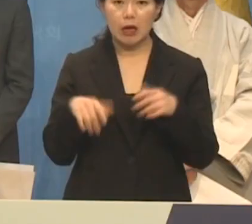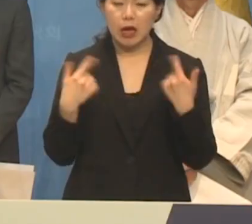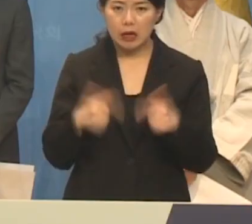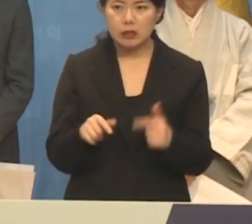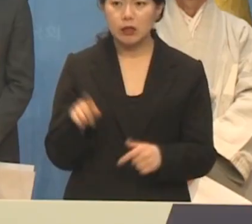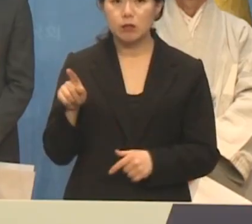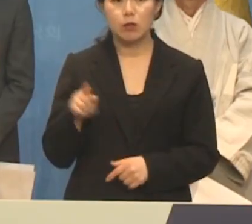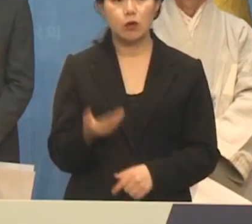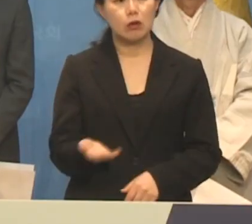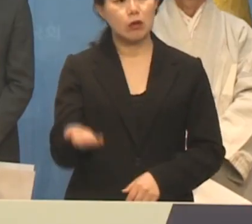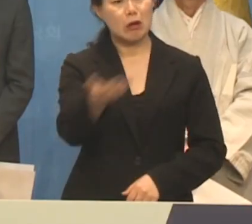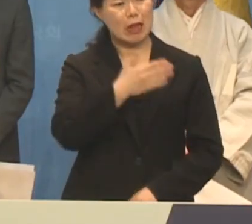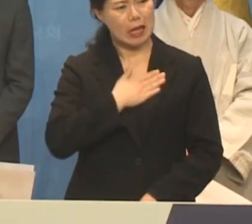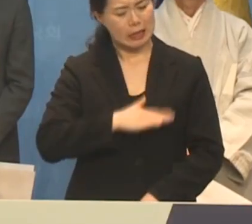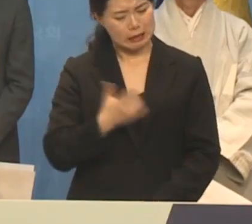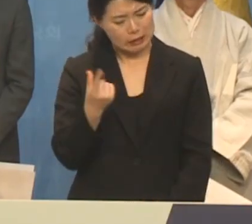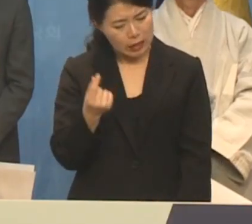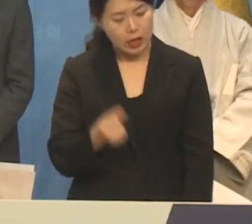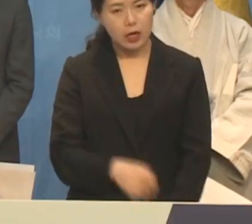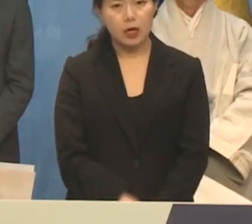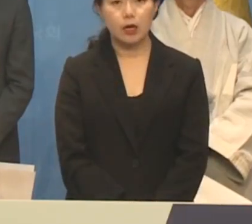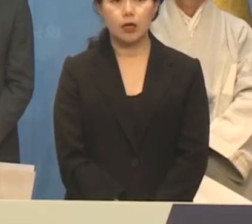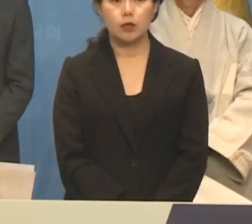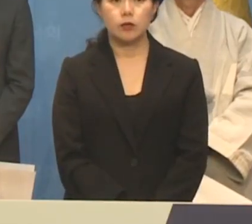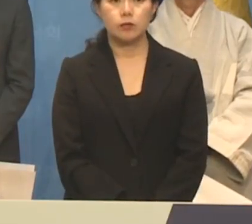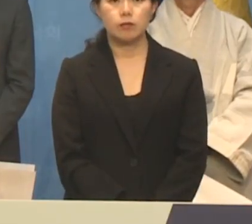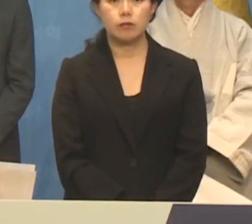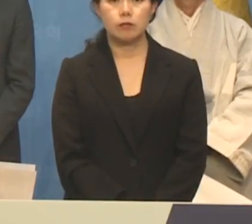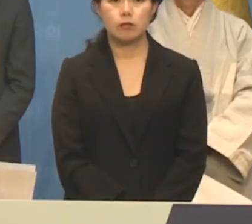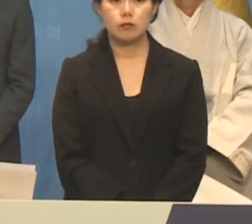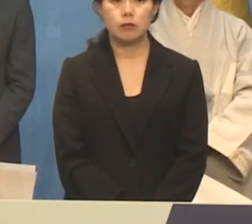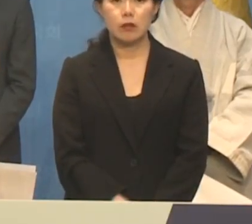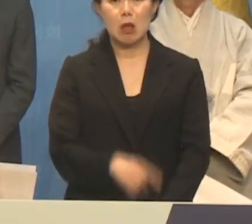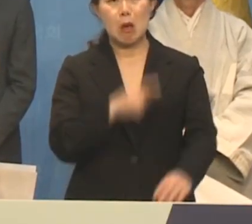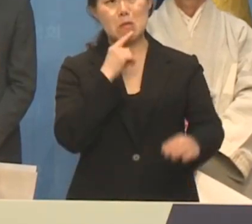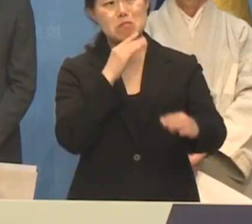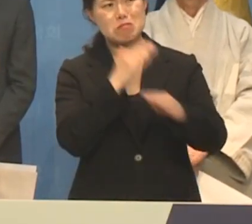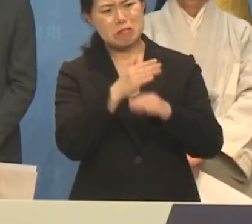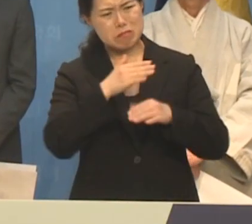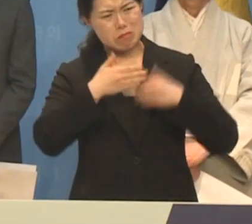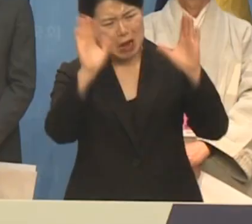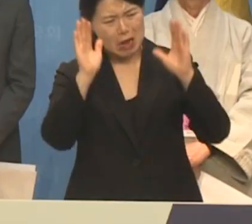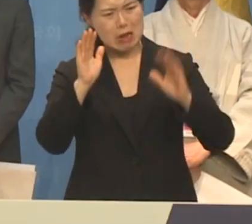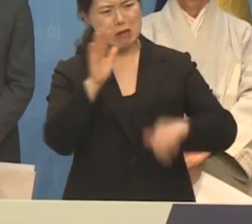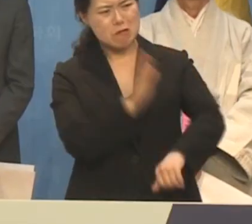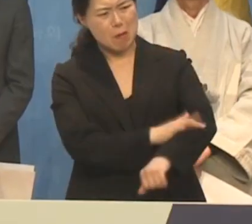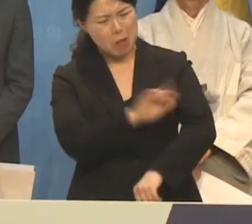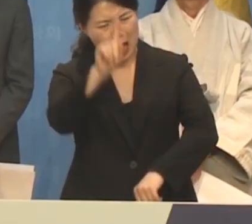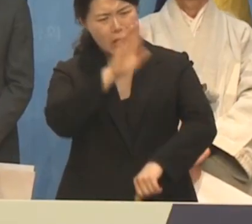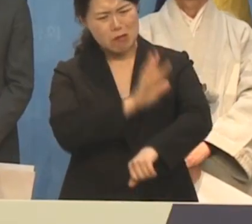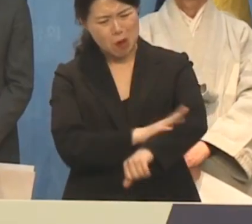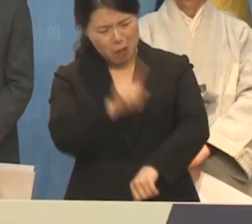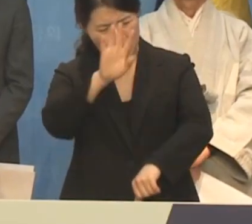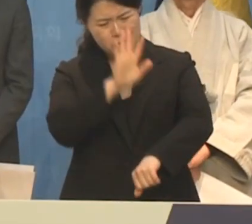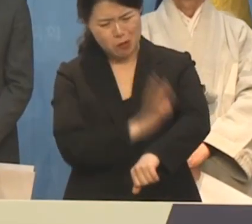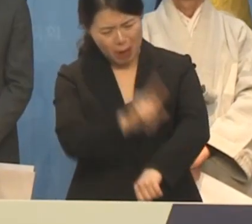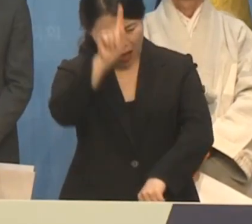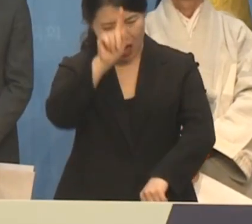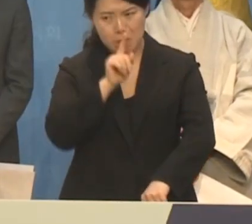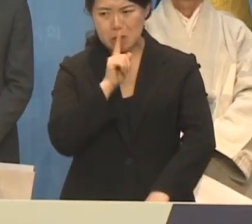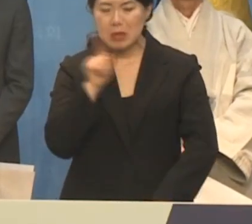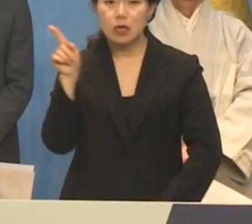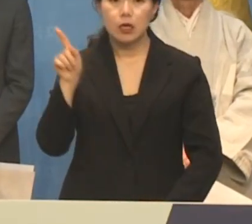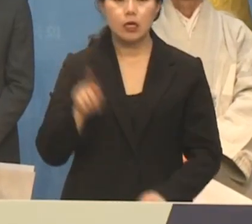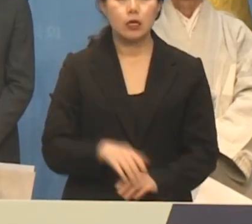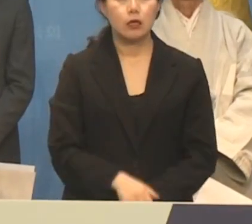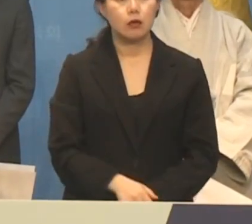기자 선생님들 많이 잘 아시겠지만 종북 좌파 세력이라고 떠들더니 그